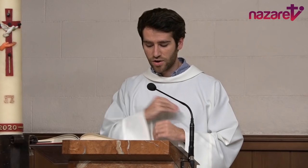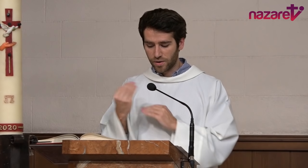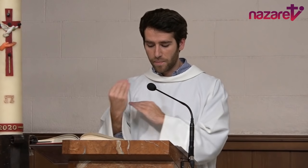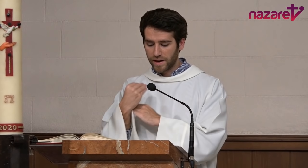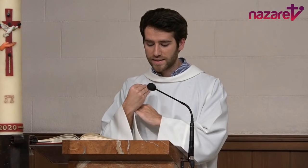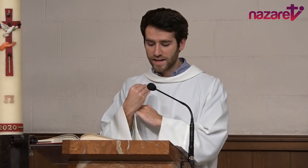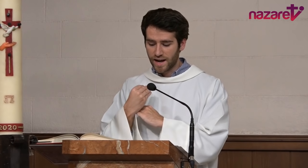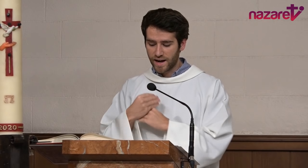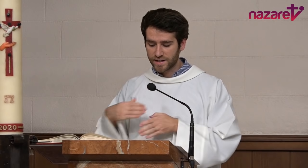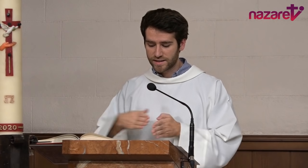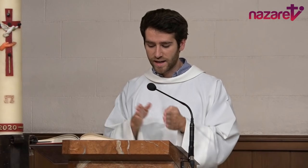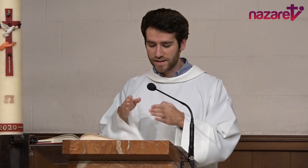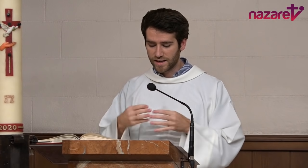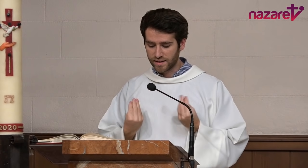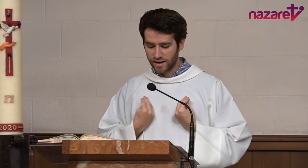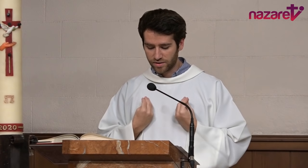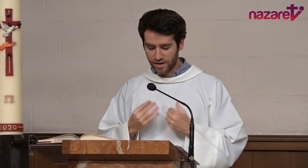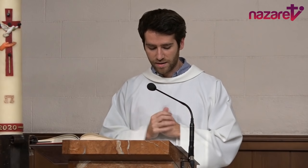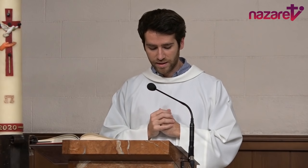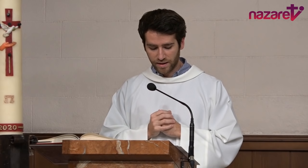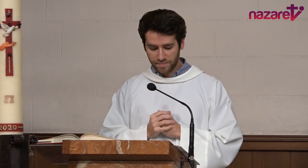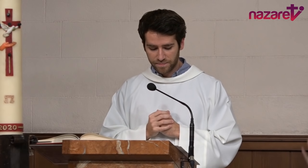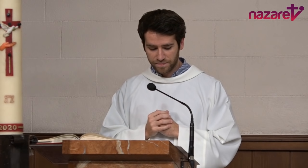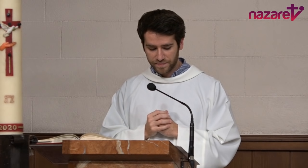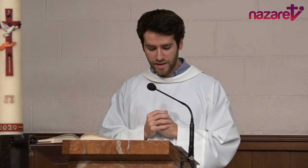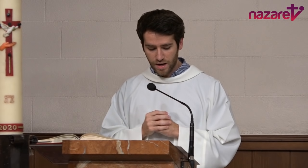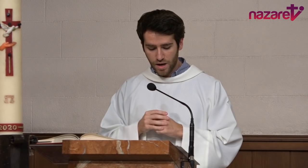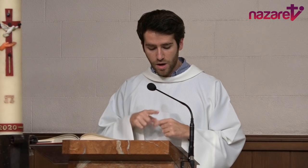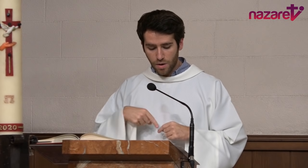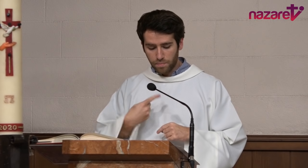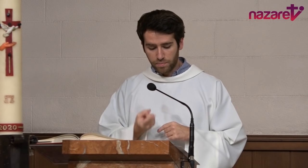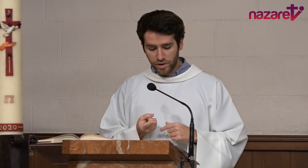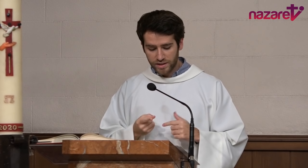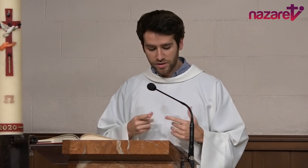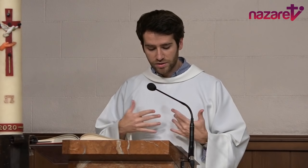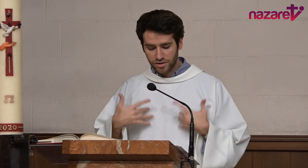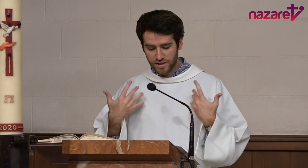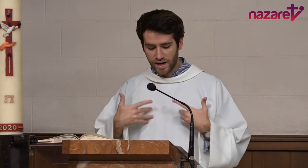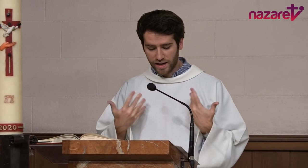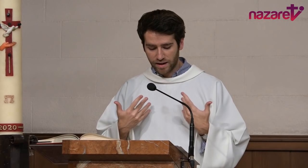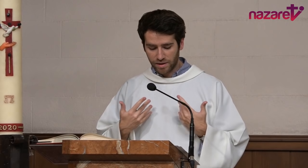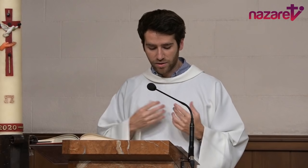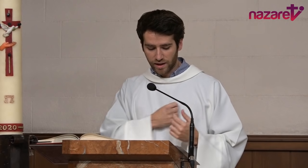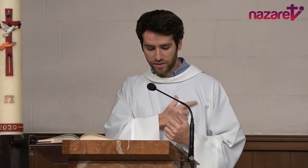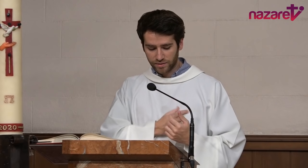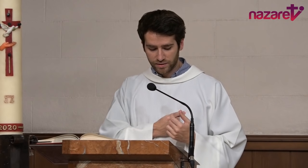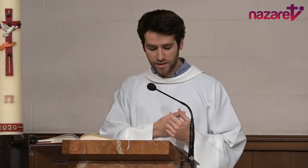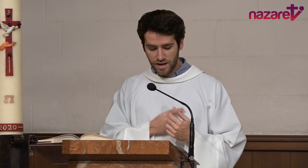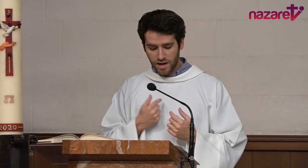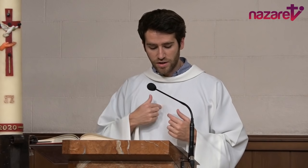Señor, me enseñarás el sendero de la vida. Por eso se alegra mi corazón,